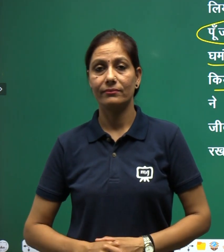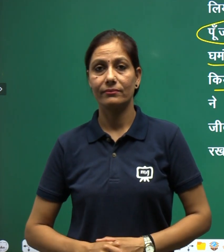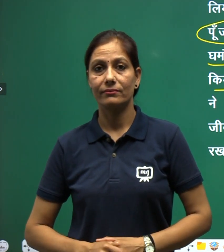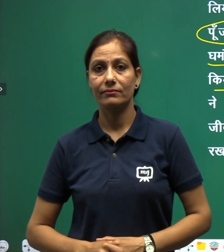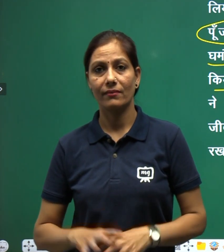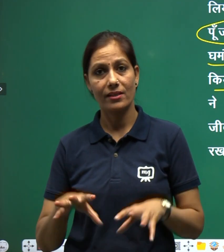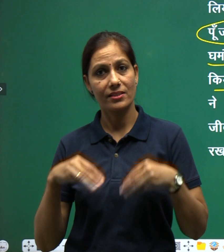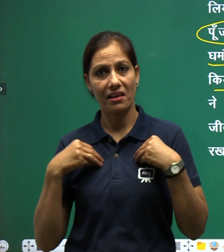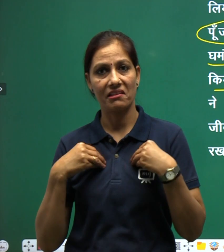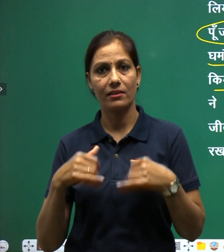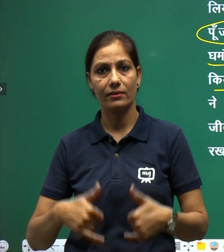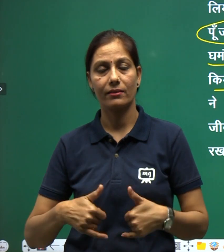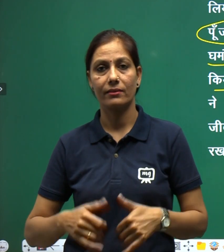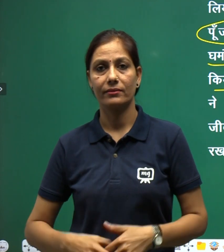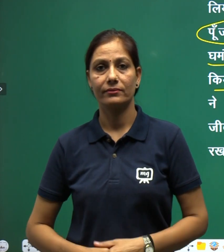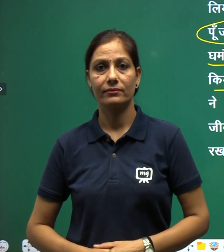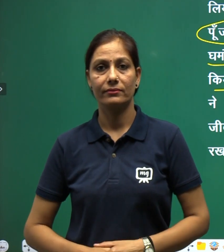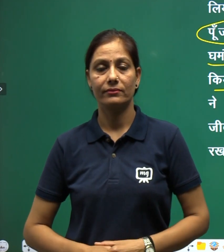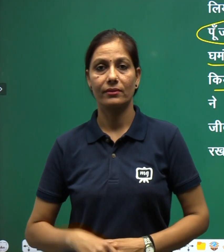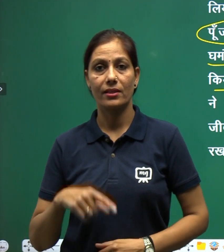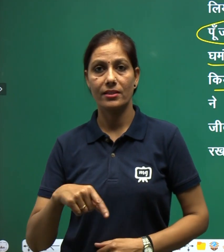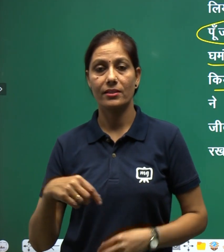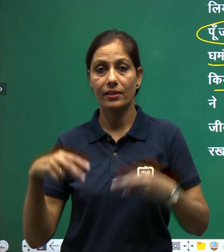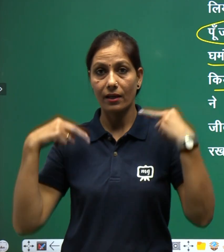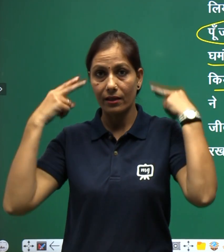सहन किया था। इसी कारण